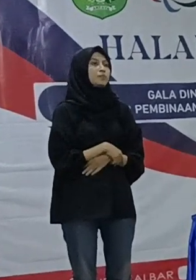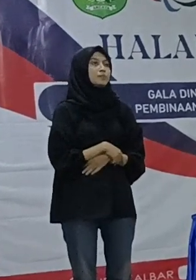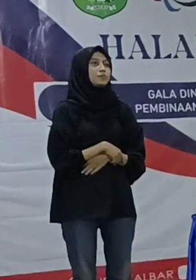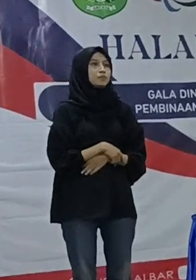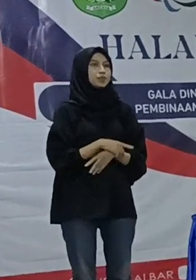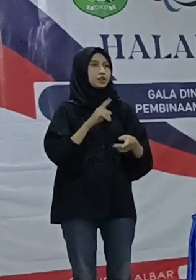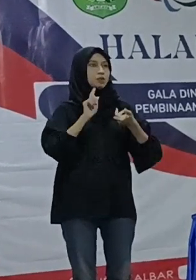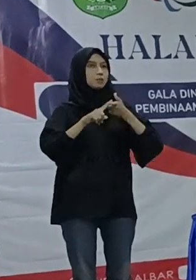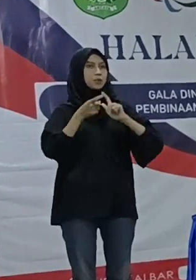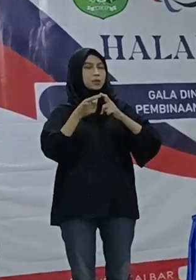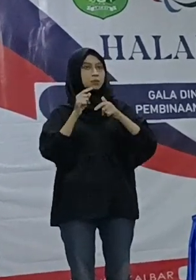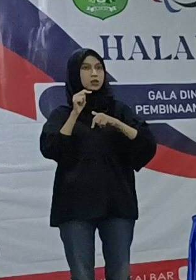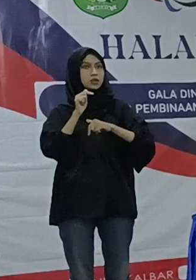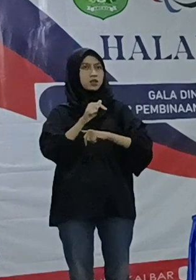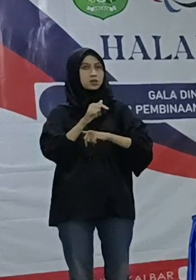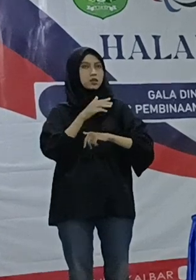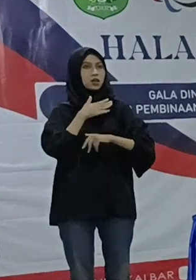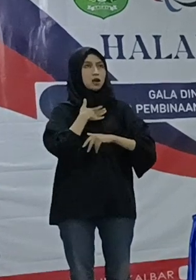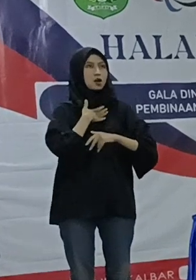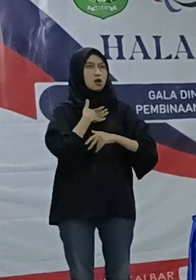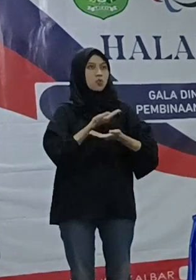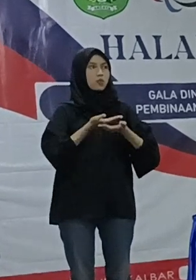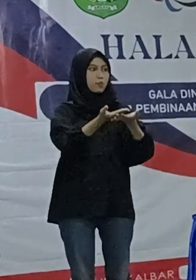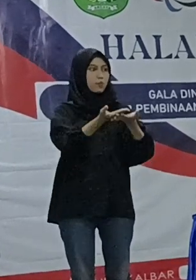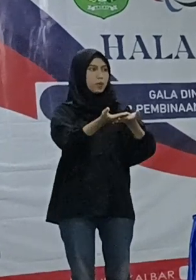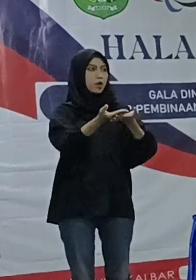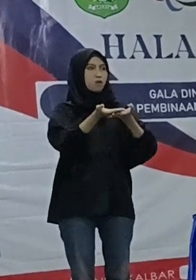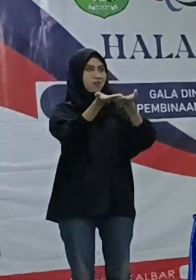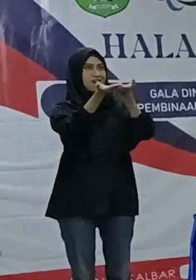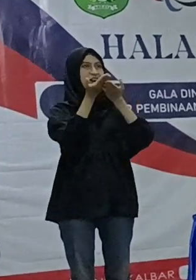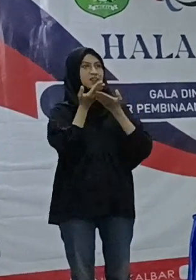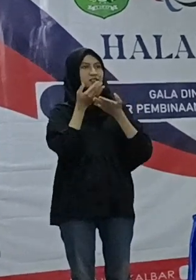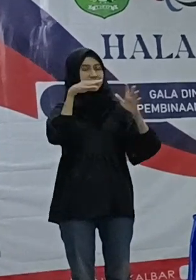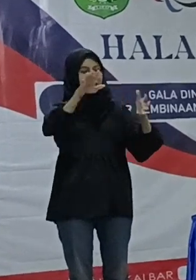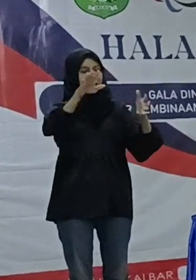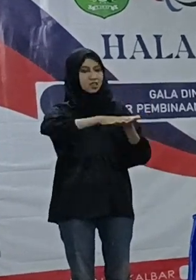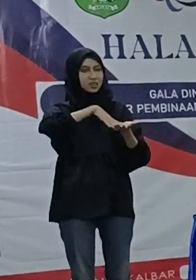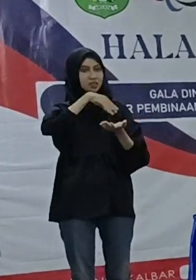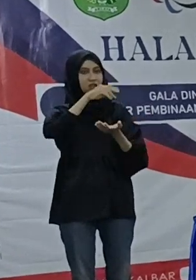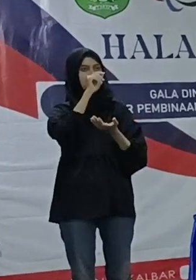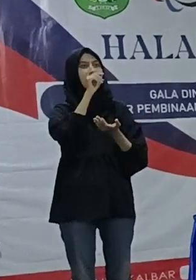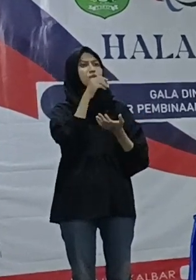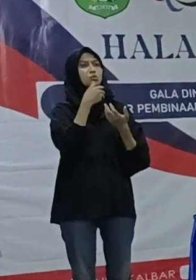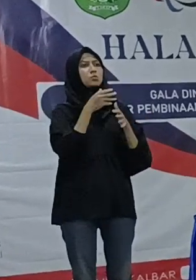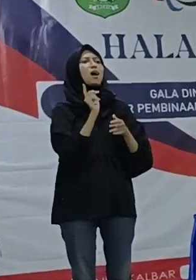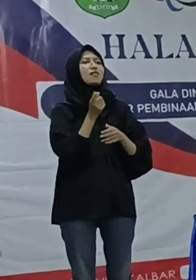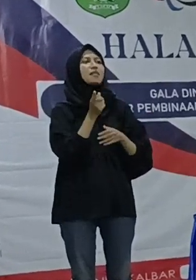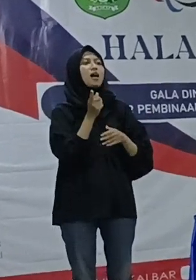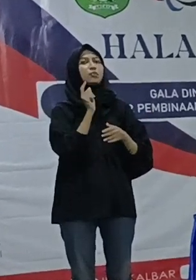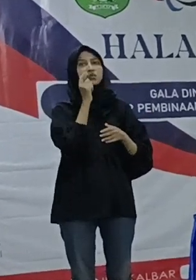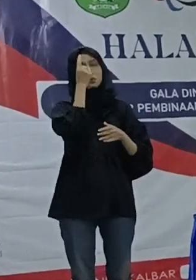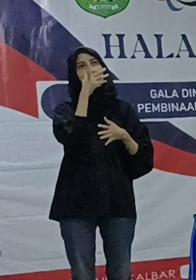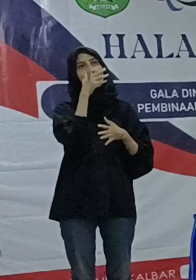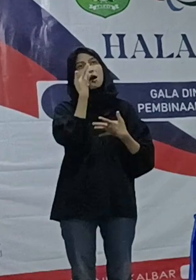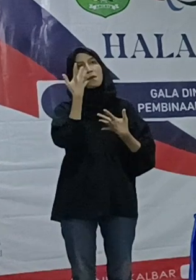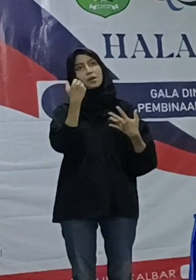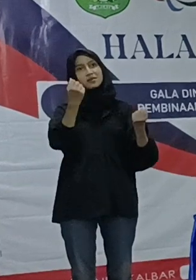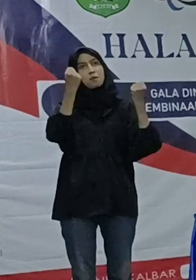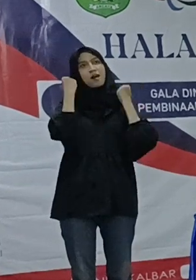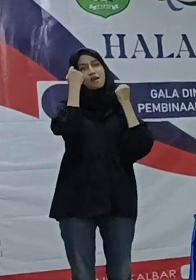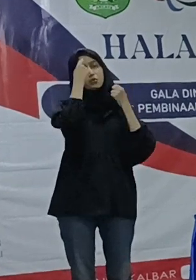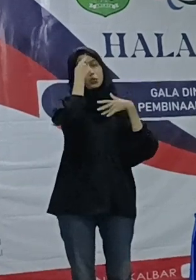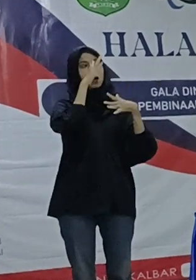Kawan-kawan di sini juga ada, Pak. Pak, saya nyumbang tanah untuk jual. Ada, Pak. Bapak Ibu, sudah ada yang begitu. Karena semangat untuk